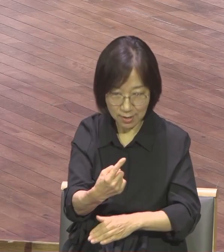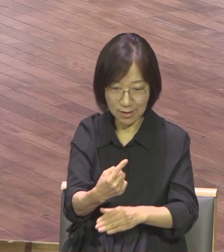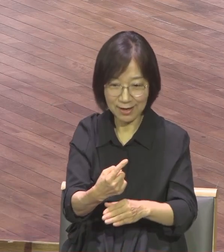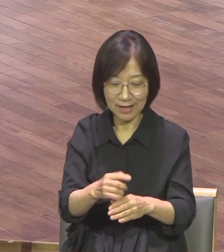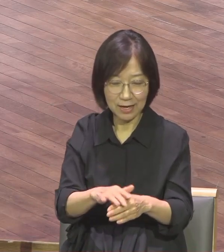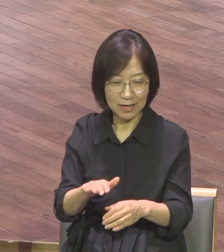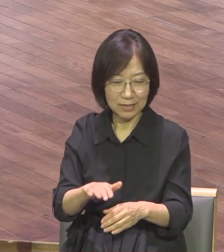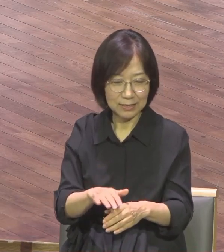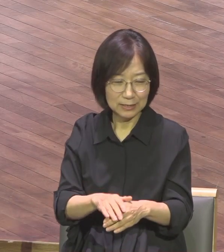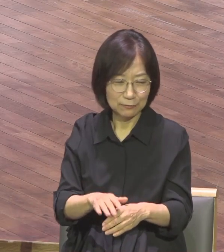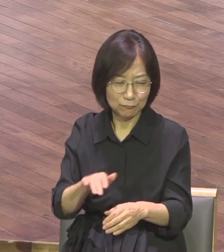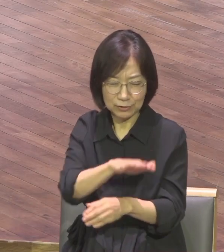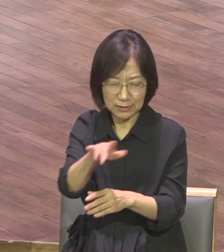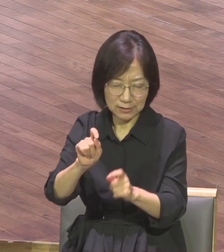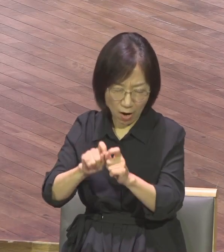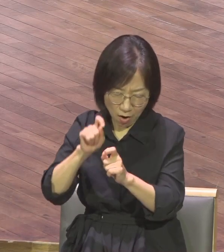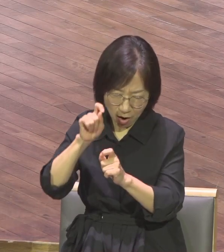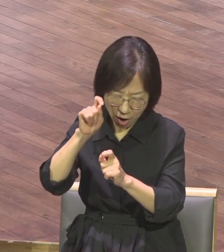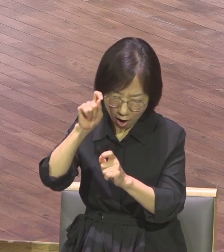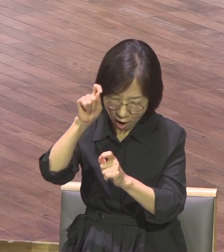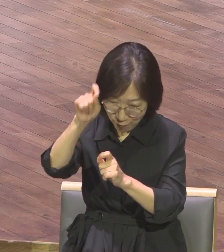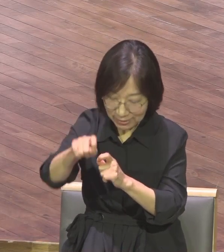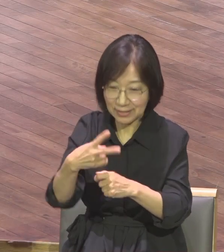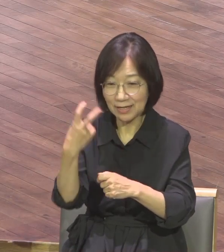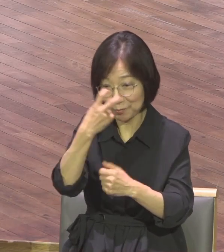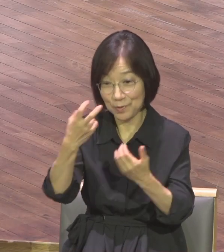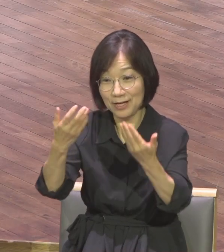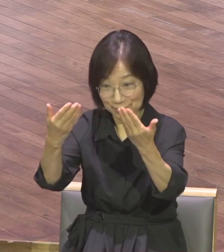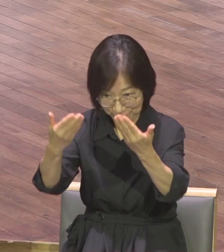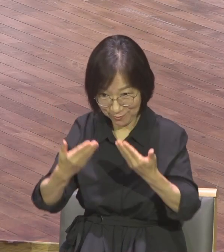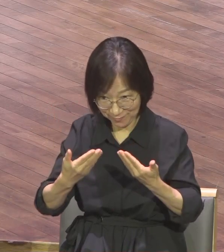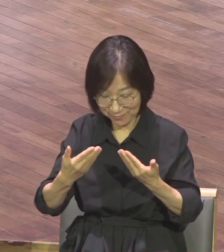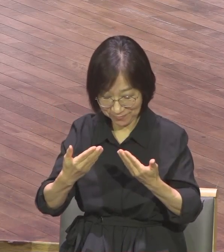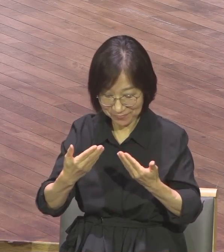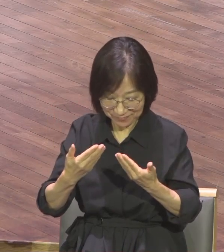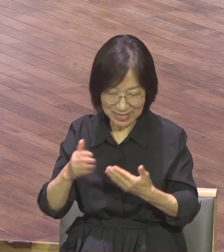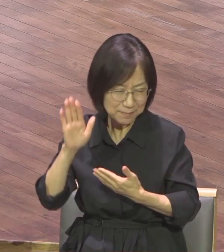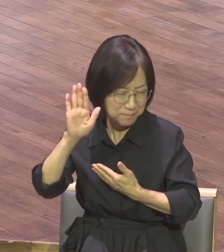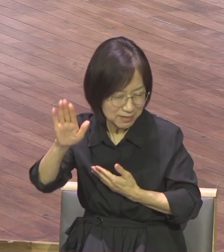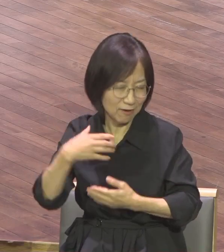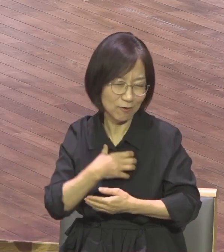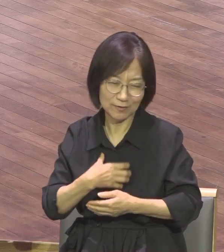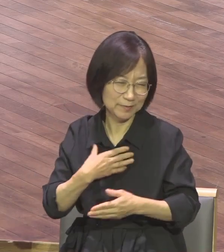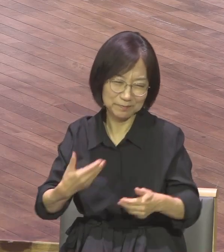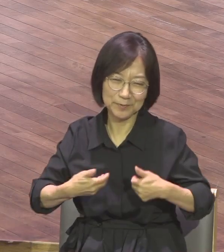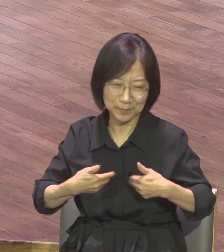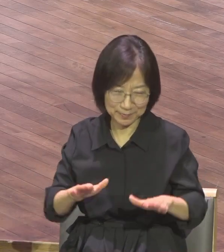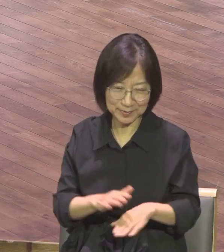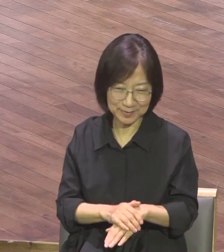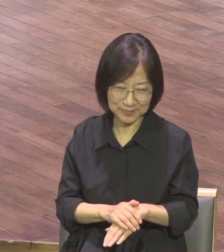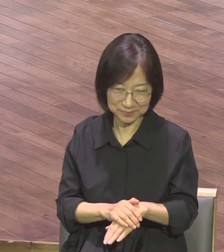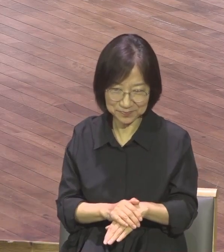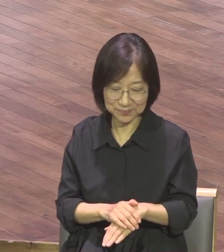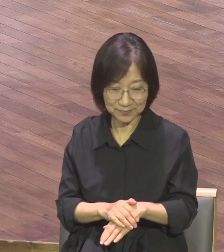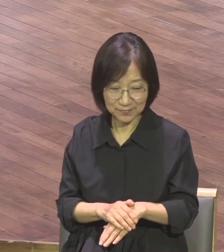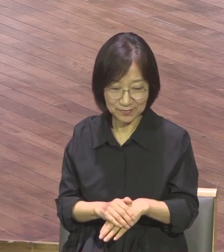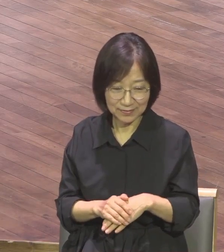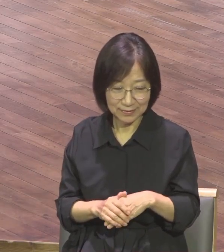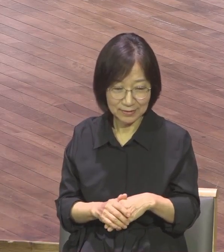보장된 미래를 말하지요. 영원히 보장됐다. 너는 영원히 보장됐다. 죽음 다 끝난 거다. 그 해결 다